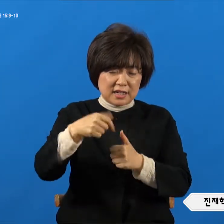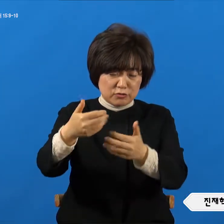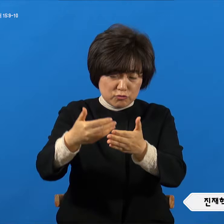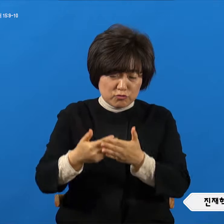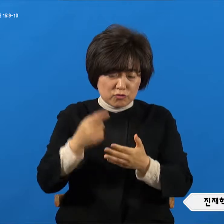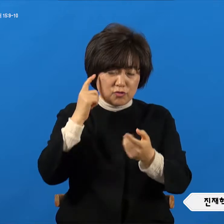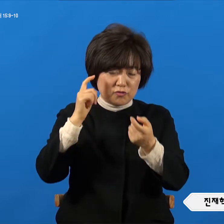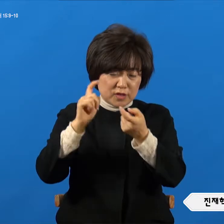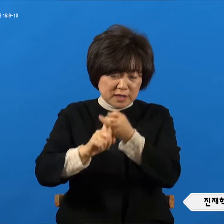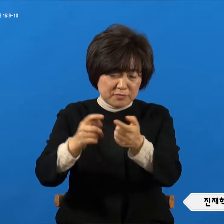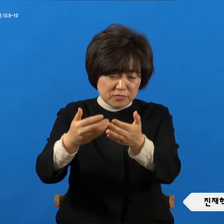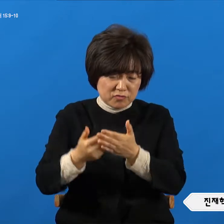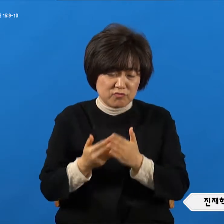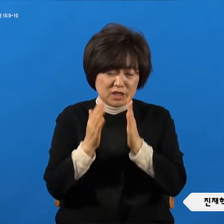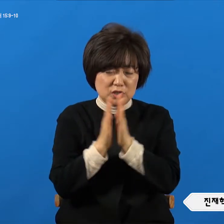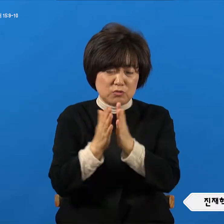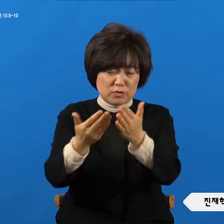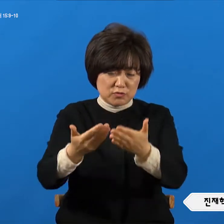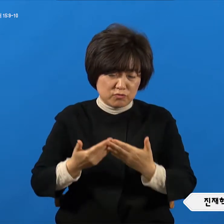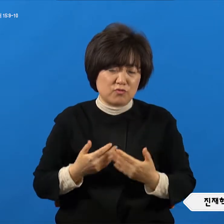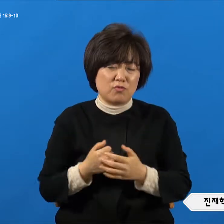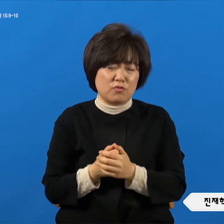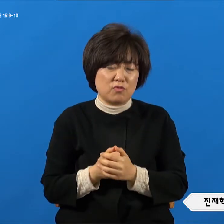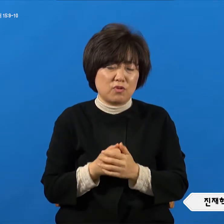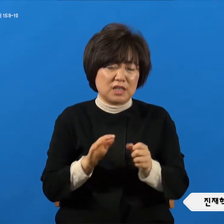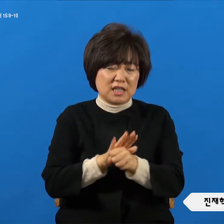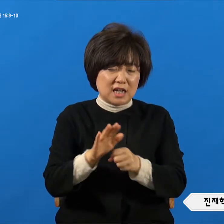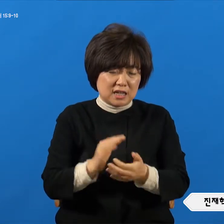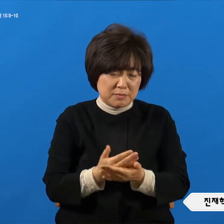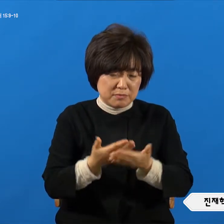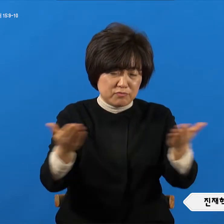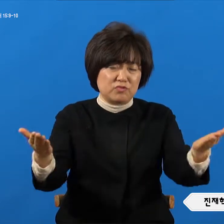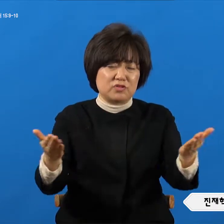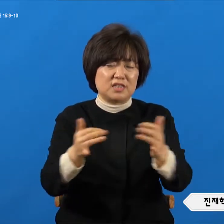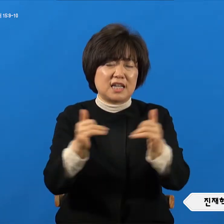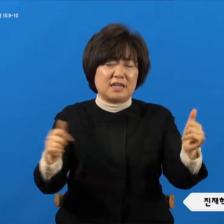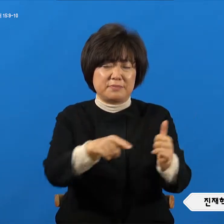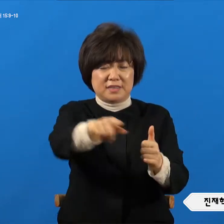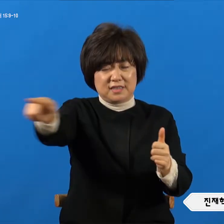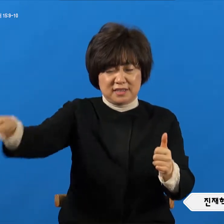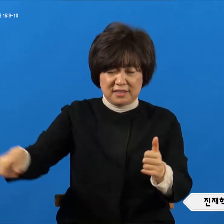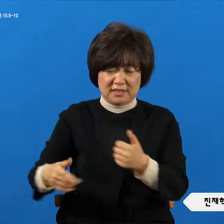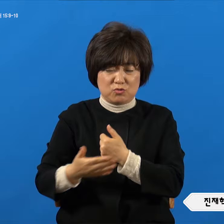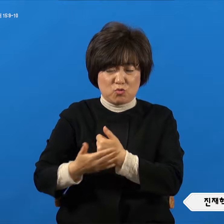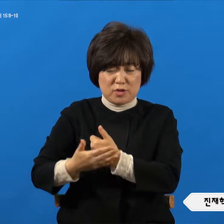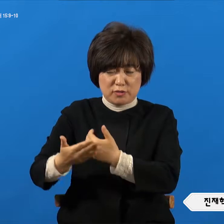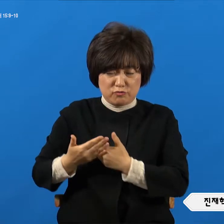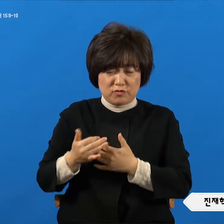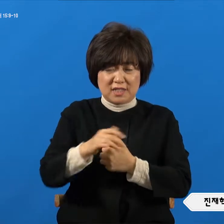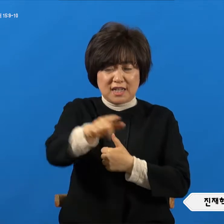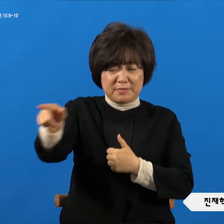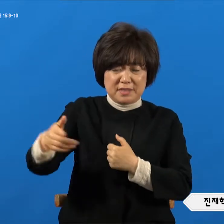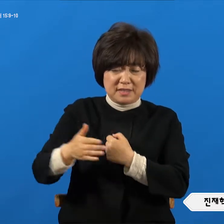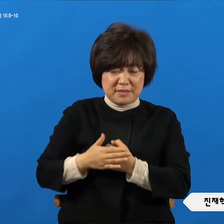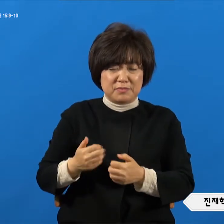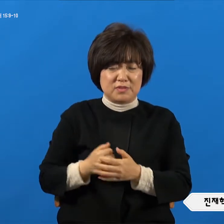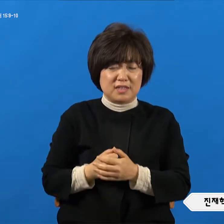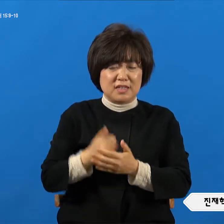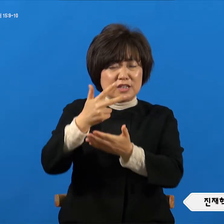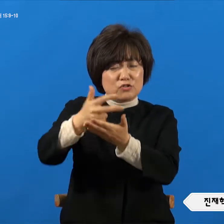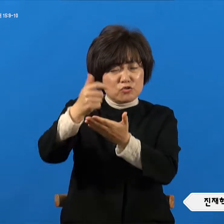가르쳐주고 관심을 가지고 기도해주고 사랑을 베푼 그분들 때문에 오늘 그분들을 통한